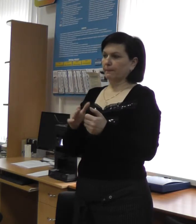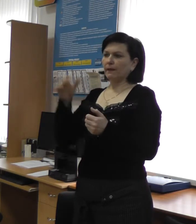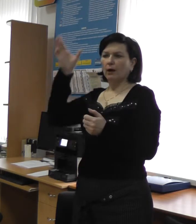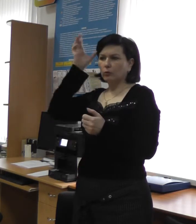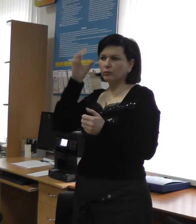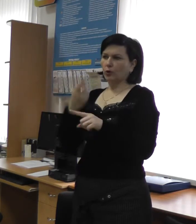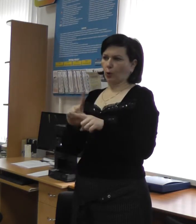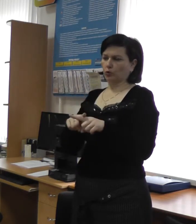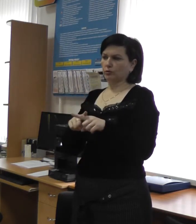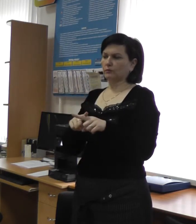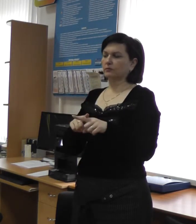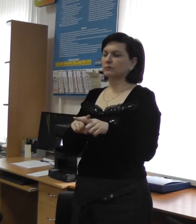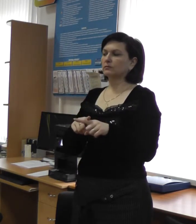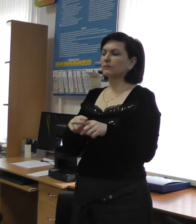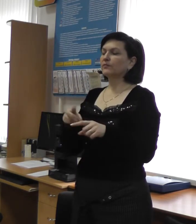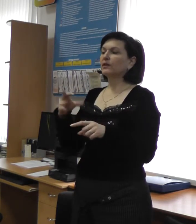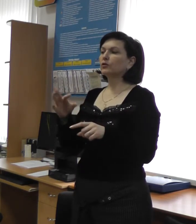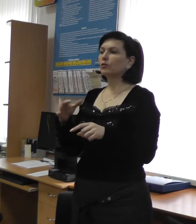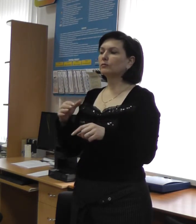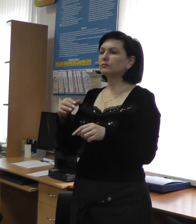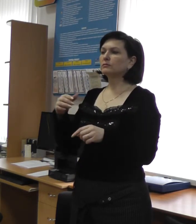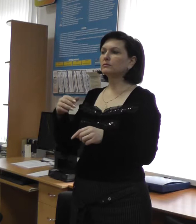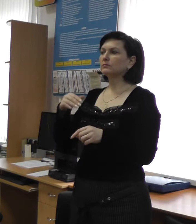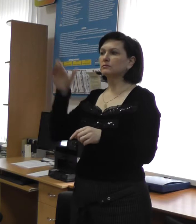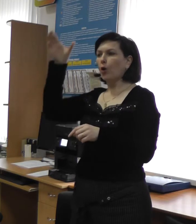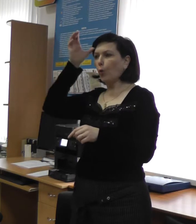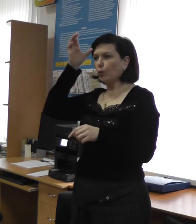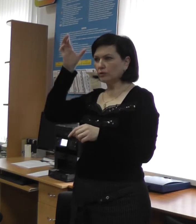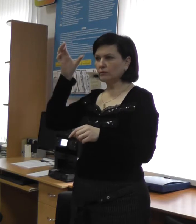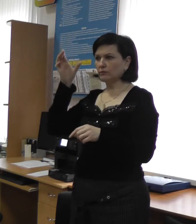талантливым хозяйственником-организатором, но и высокообразованным человеком.